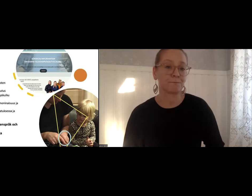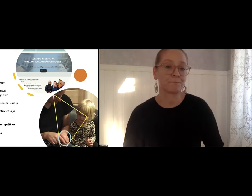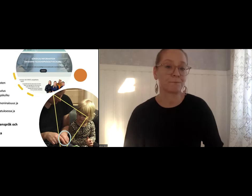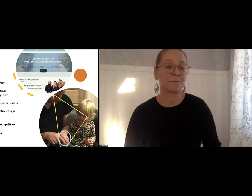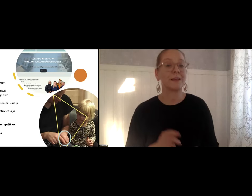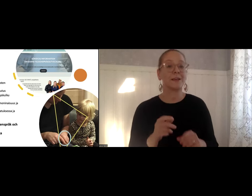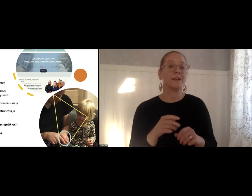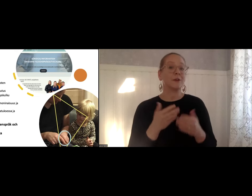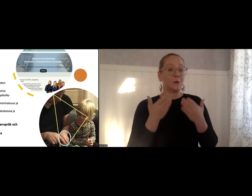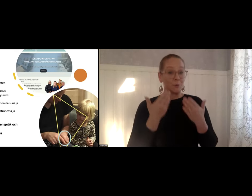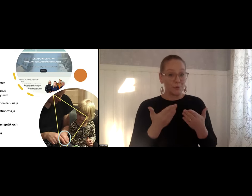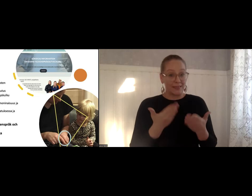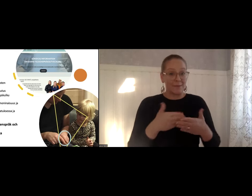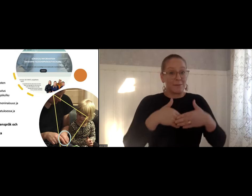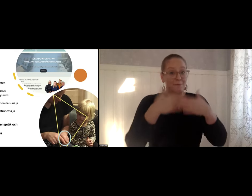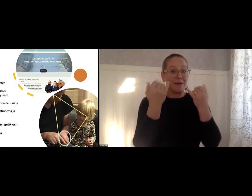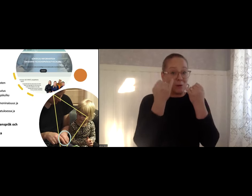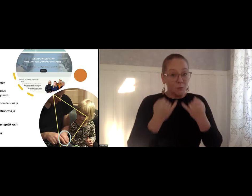aika yllättävän paljon saatavilla.